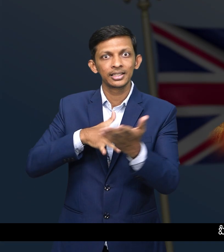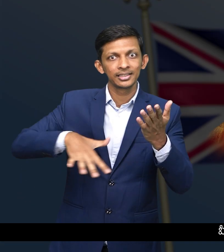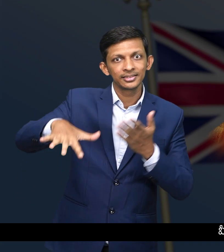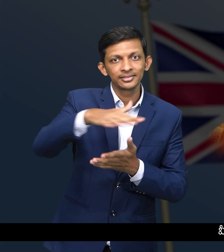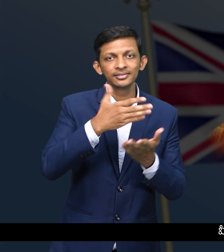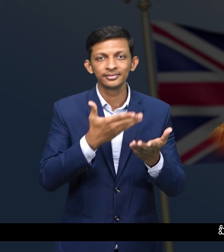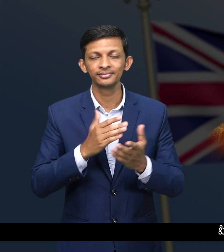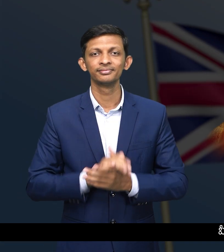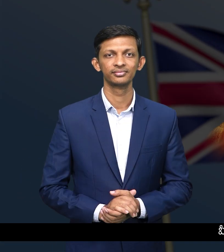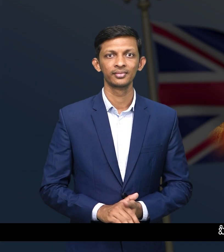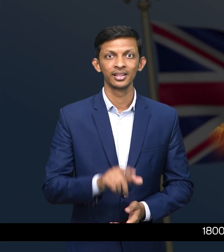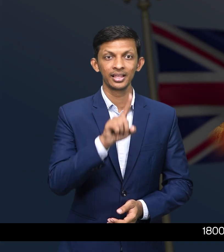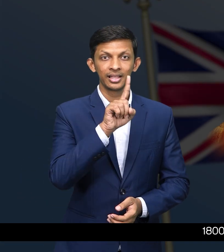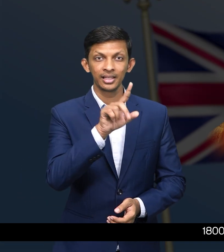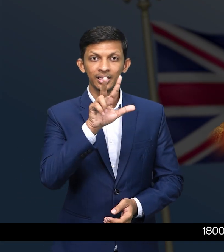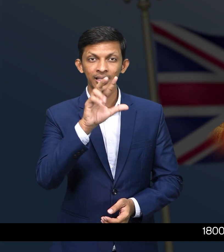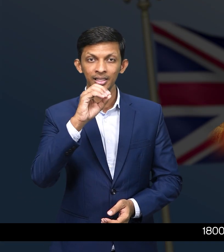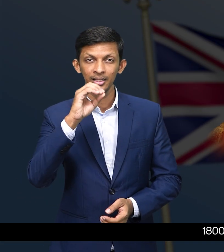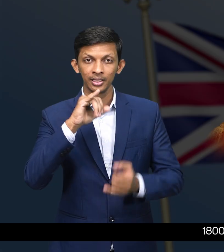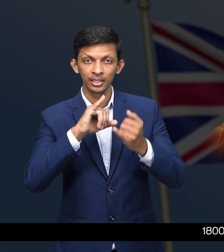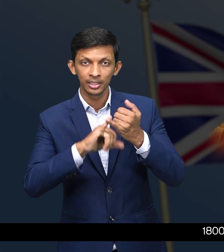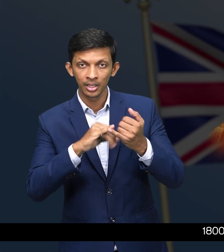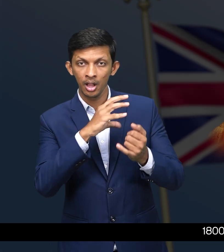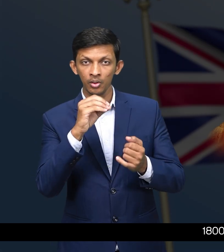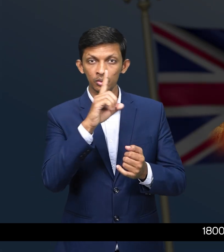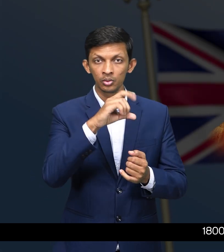మీరు తెలుసుకున్నారు. 1800 మరియు 1900 దశకాల్లో